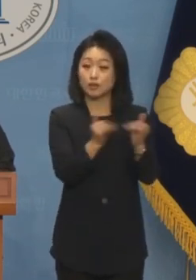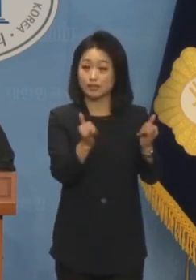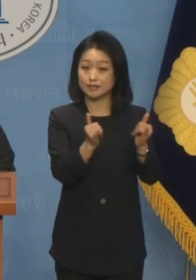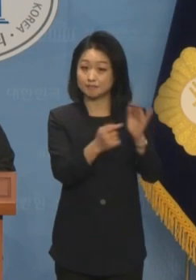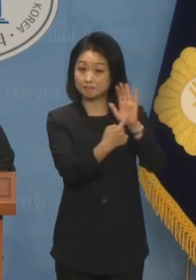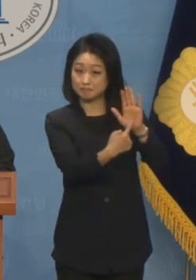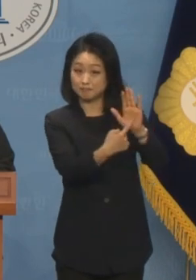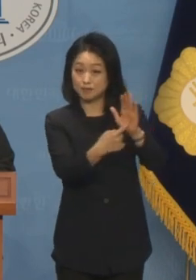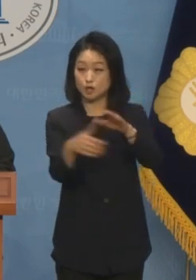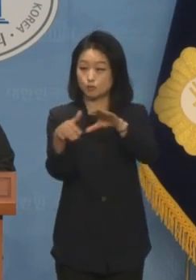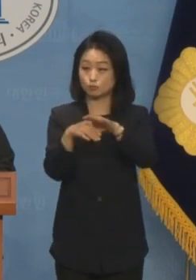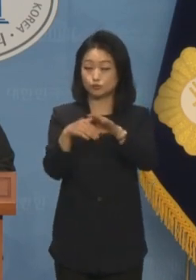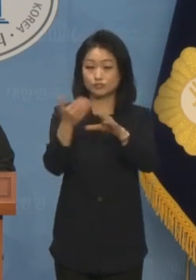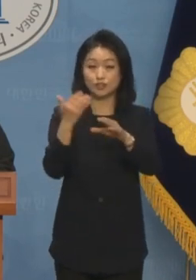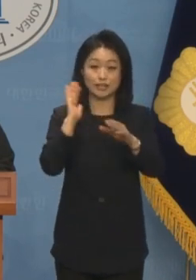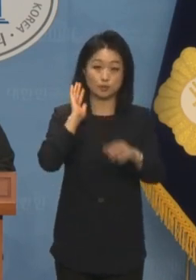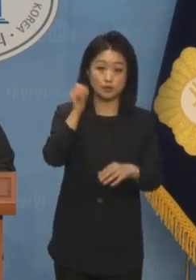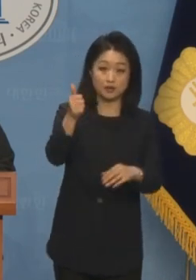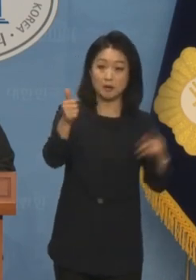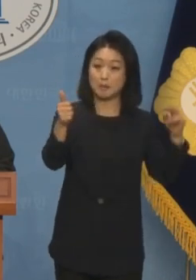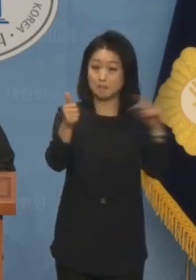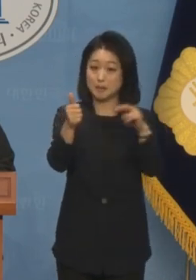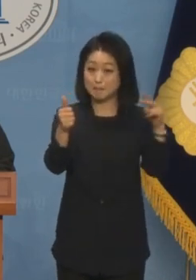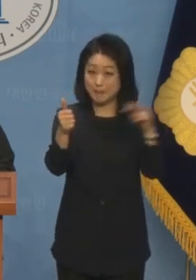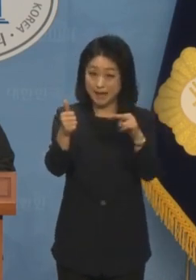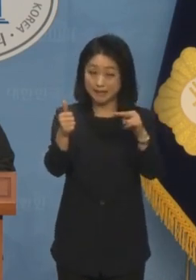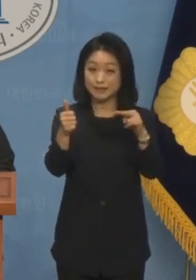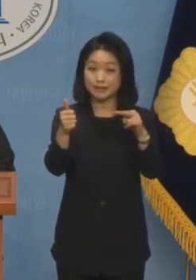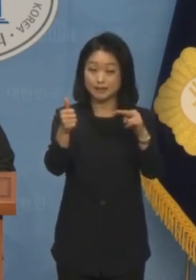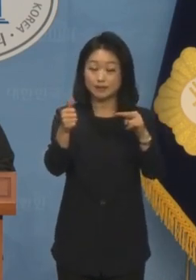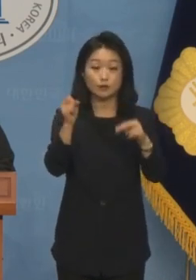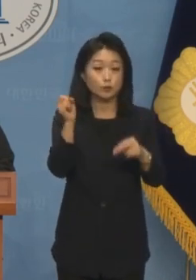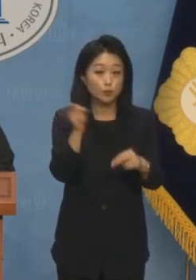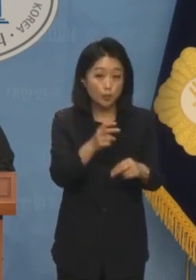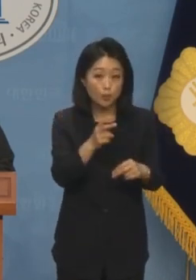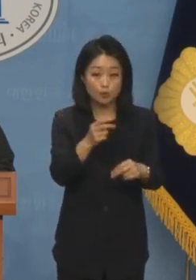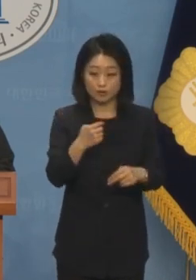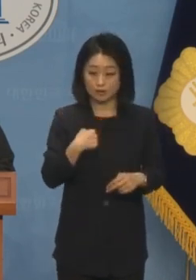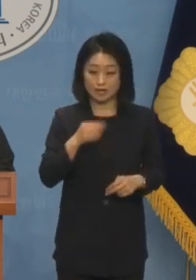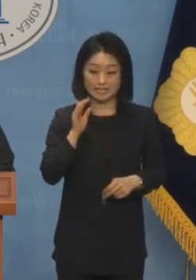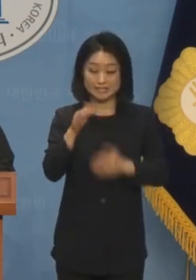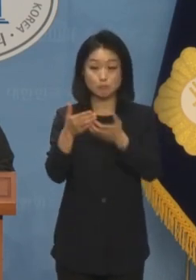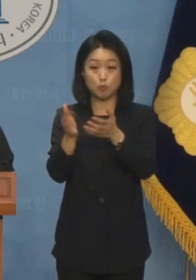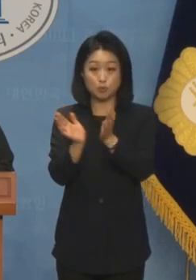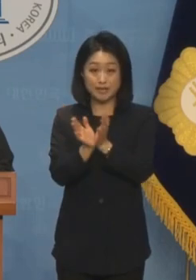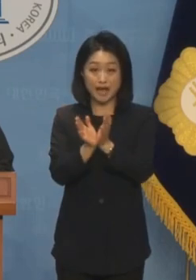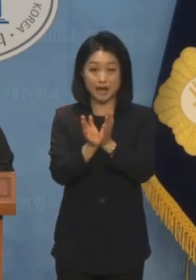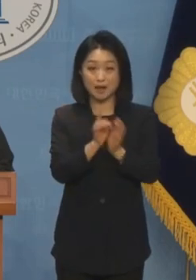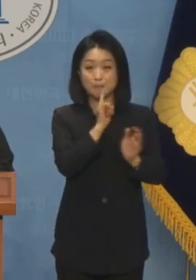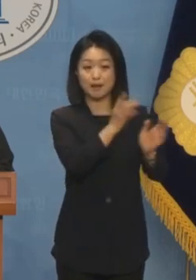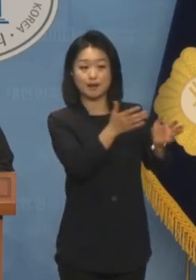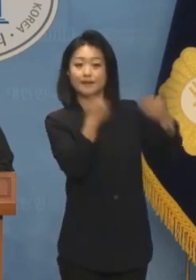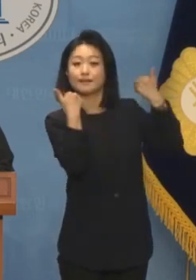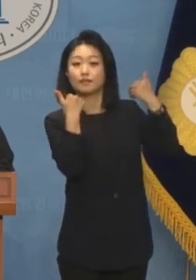대변인이 문재인 전 대통령을 비판하는 척하면서 다시 진보당을